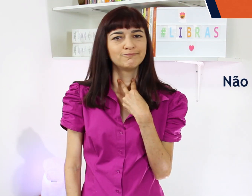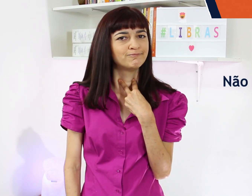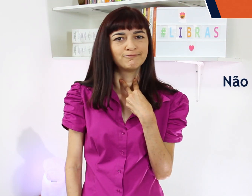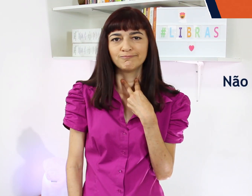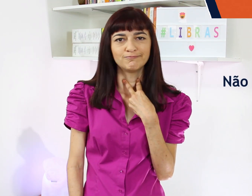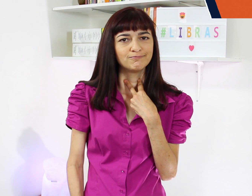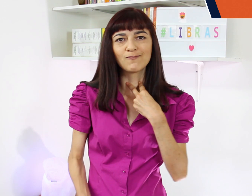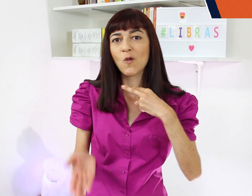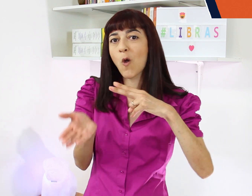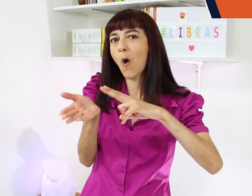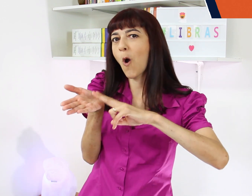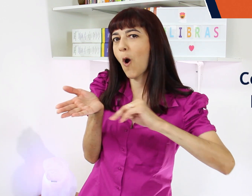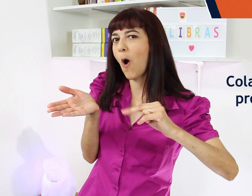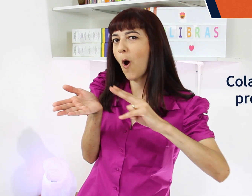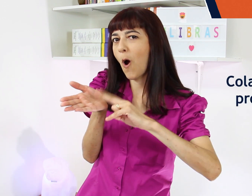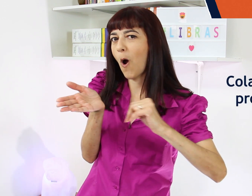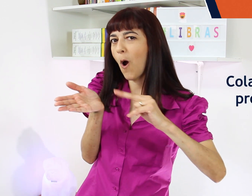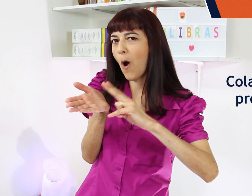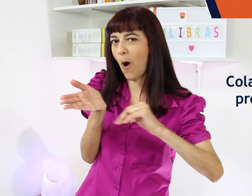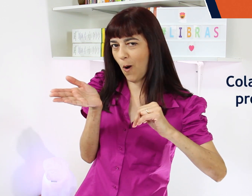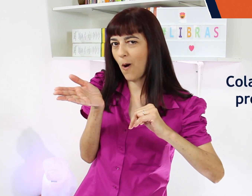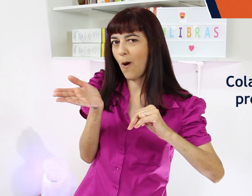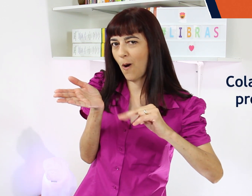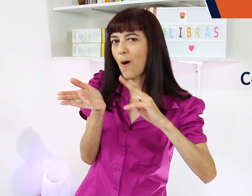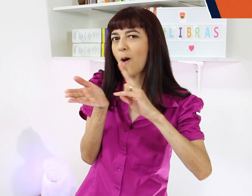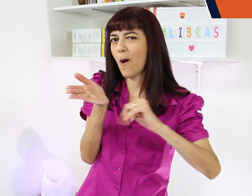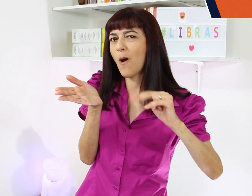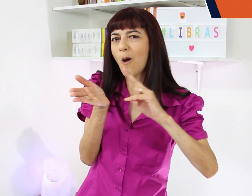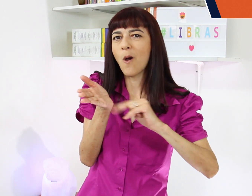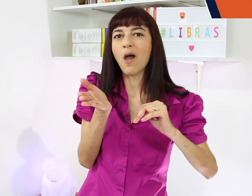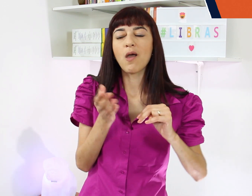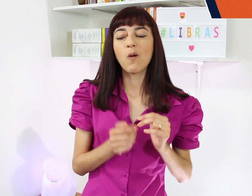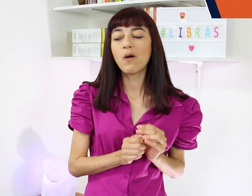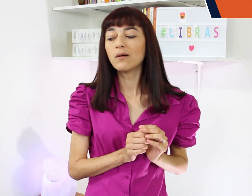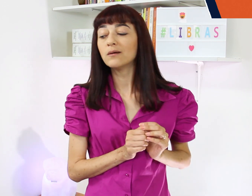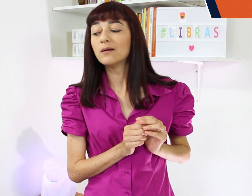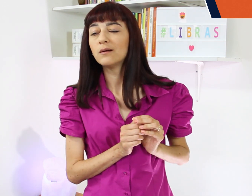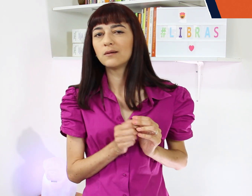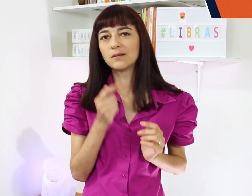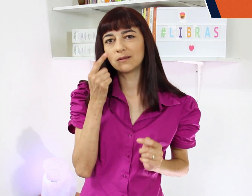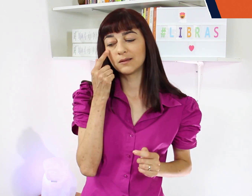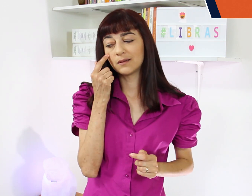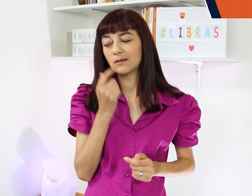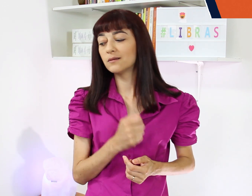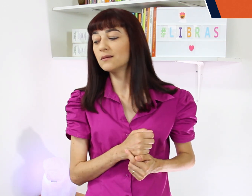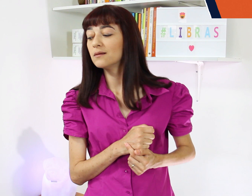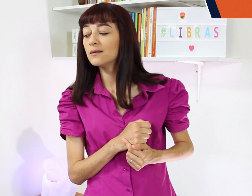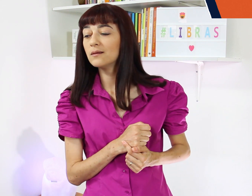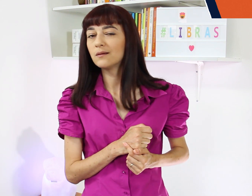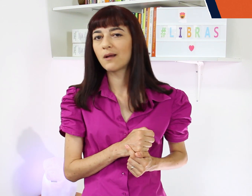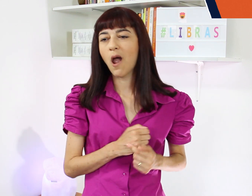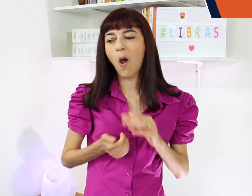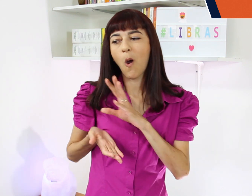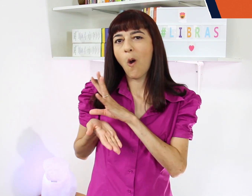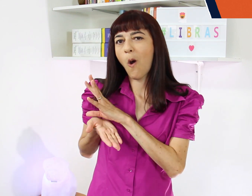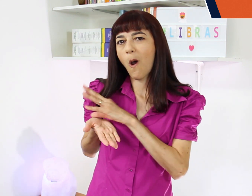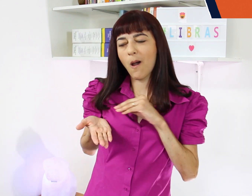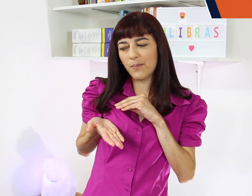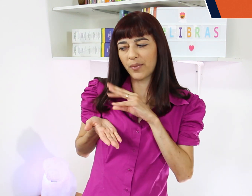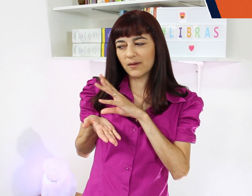Estou de olho. Não pode colar na prova. Vocês sabem o que é colar? É aquela olhadinha para o amigo do lado, né? Que você copia,